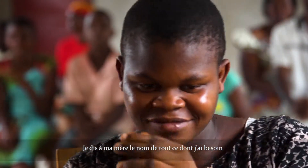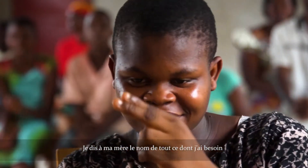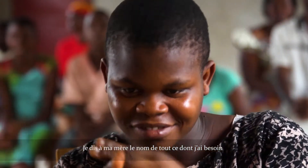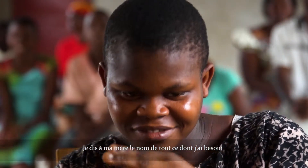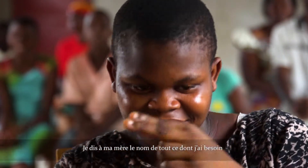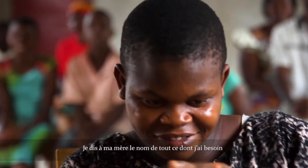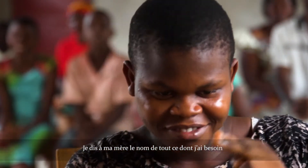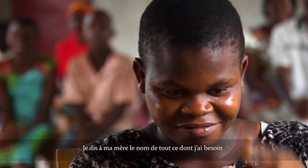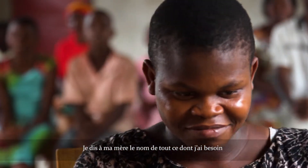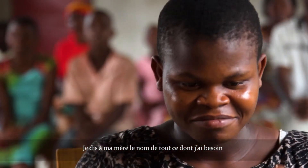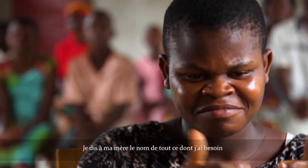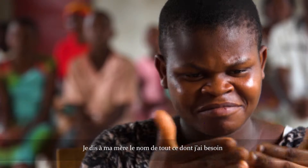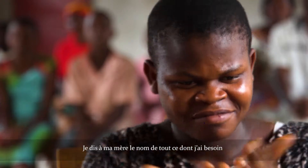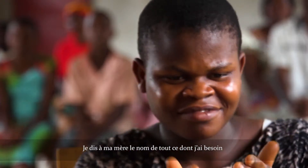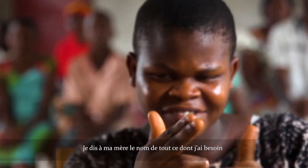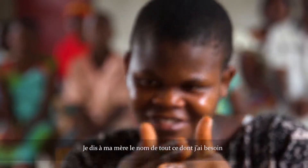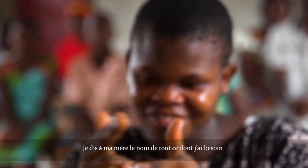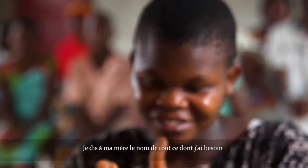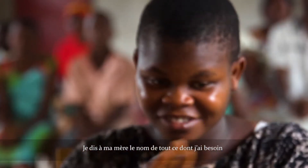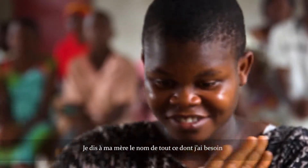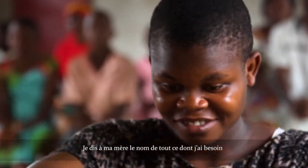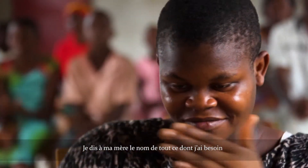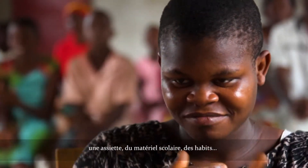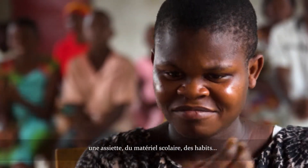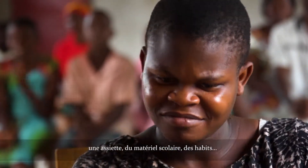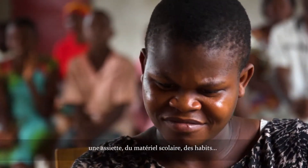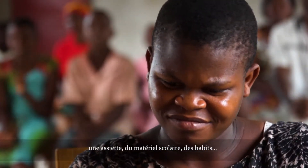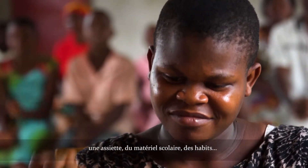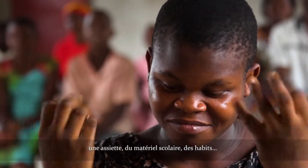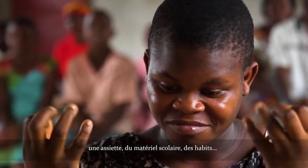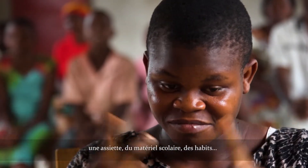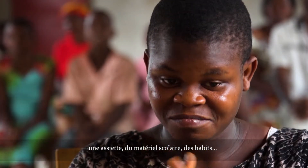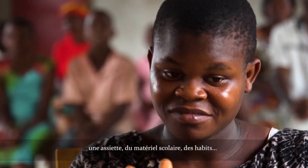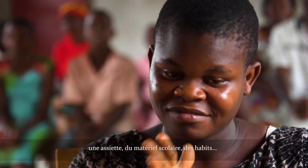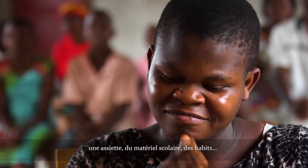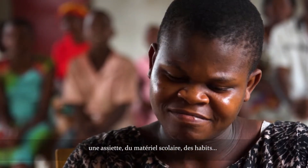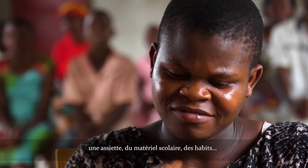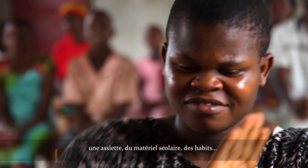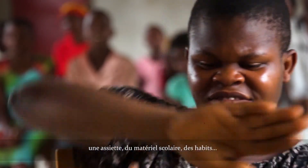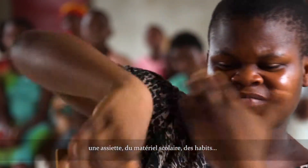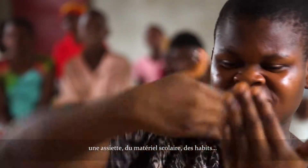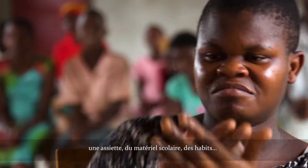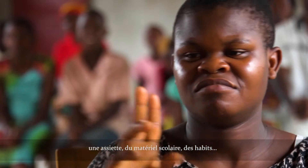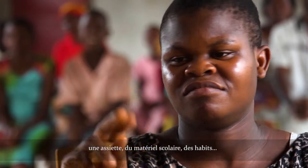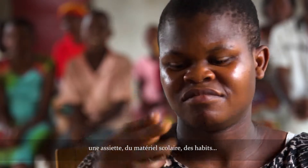Mama ndamubwira izina ry'ikintu cyose ngomba isahani ibikoresho